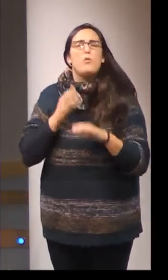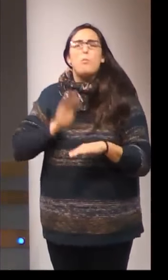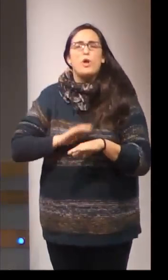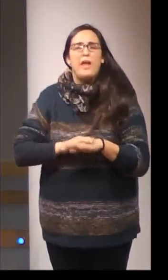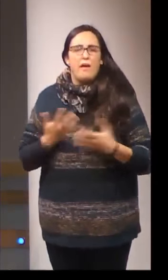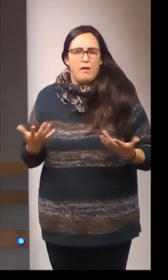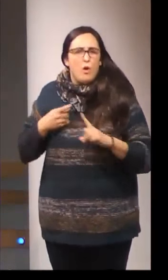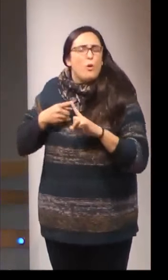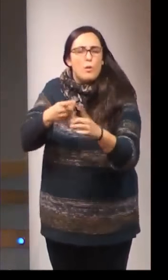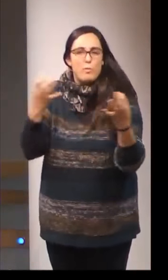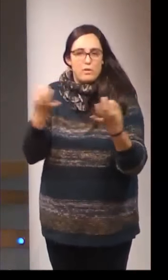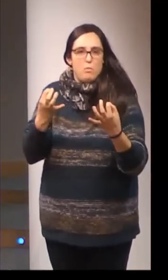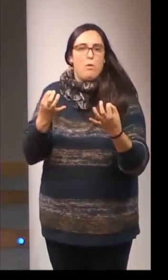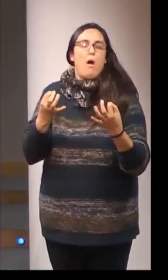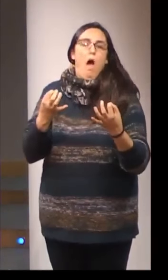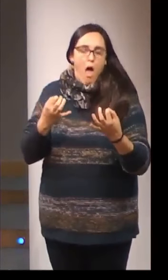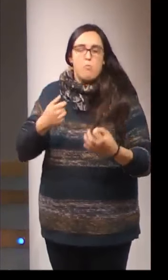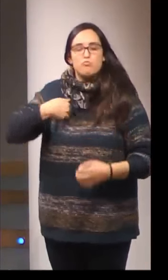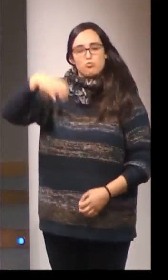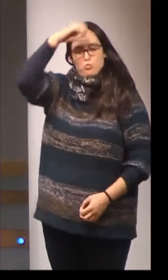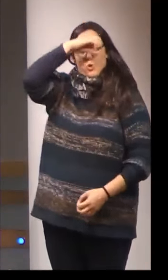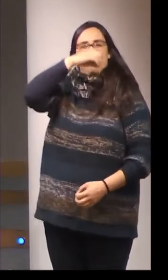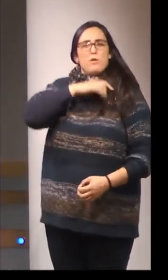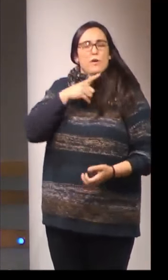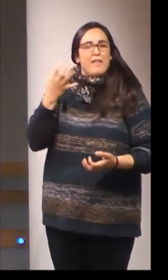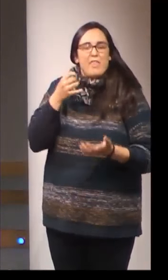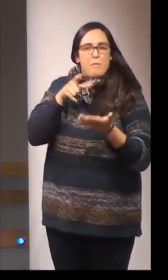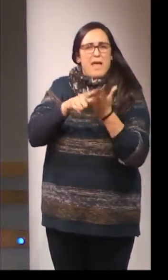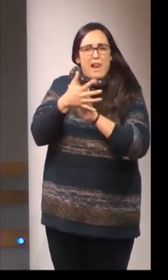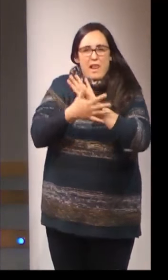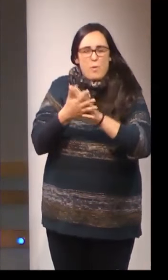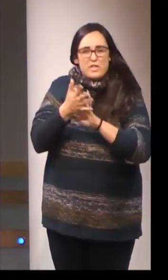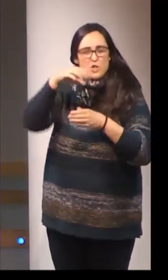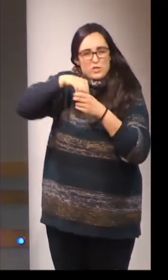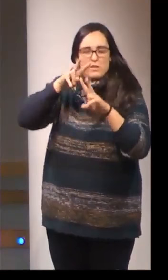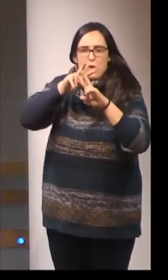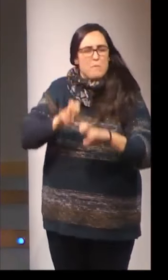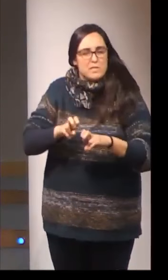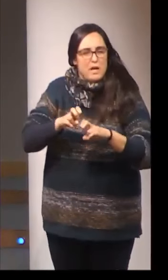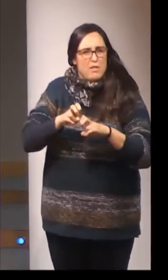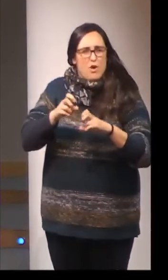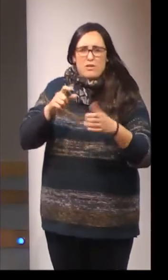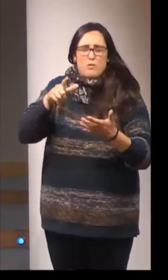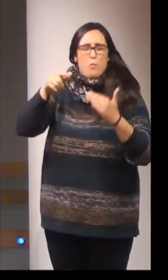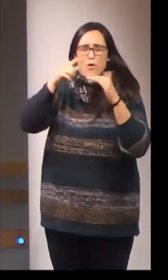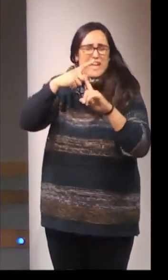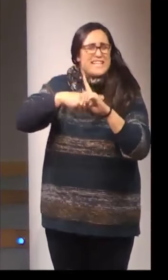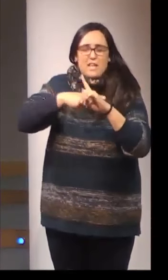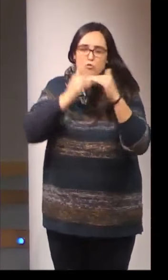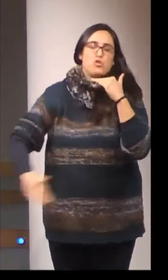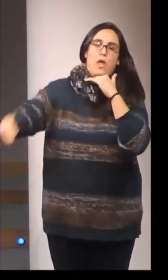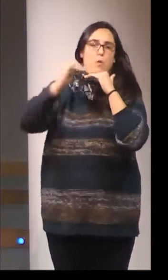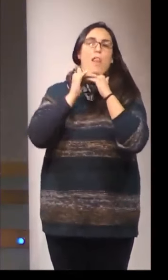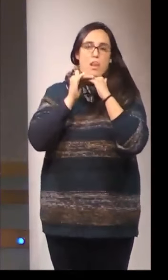Pues ¿por qué? ¿Por qué apostamos por los cuestionarios bilingües? ¿Qué perseguimos con ellos? Bueno, nosotros entendemos que la lengua de signos y su